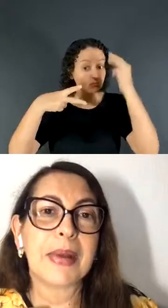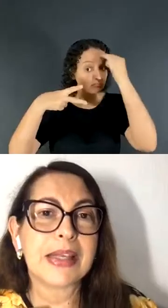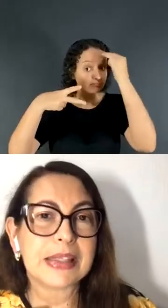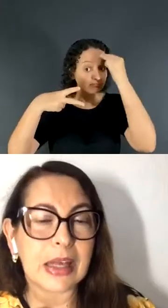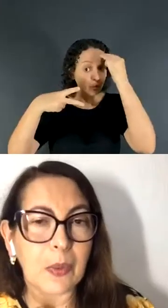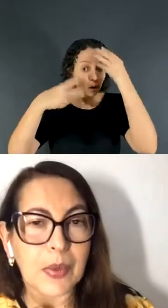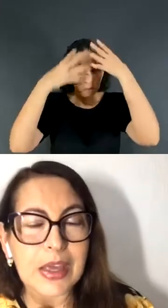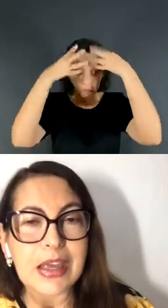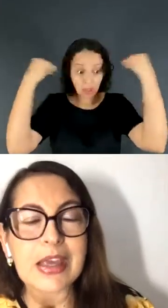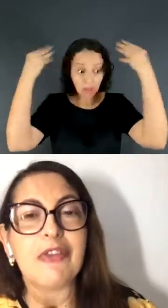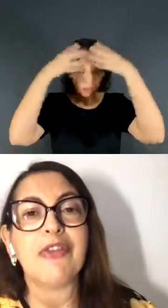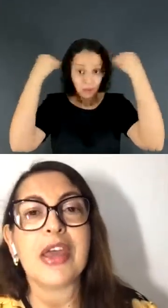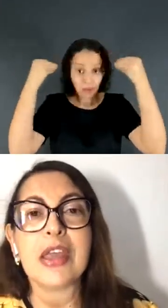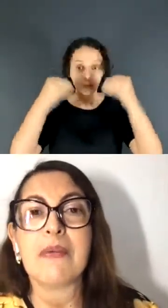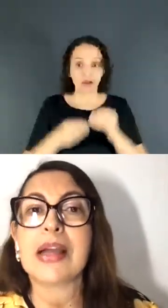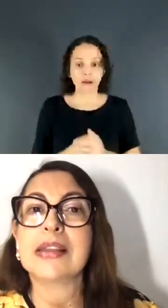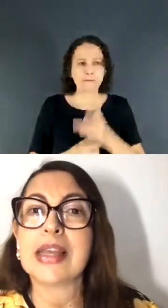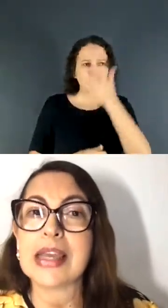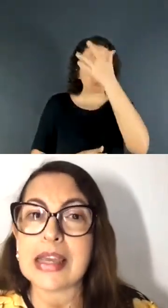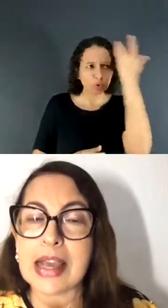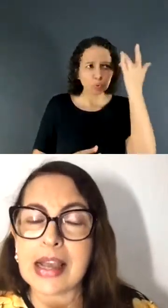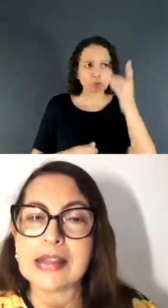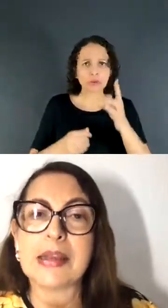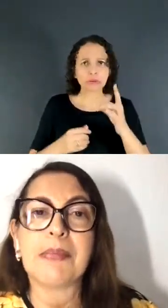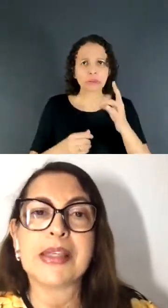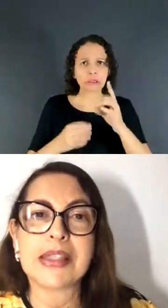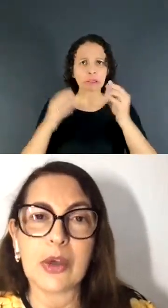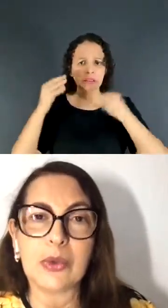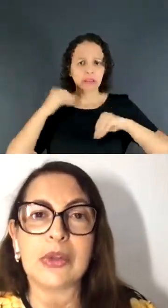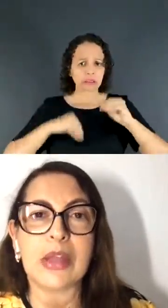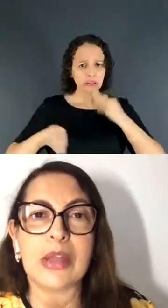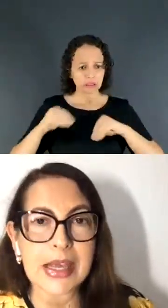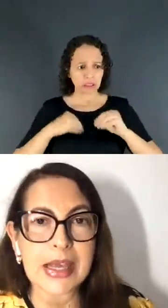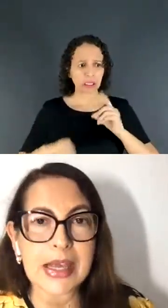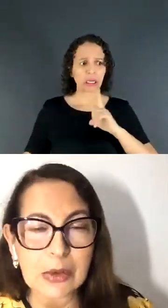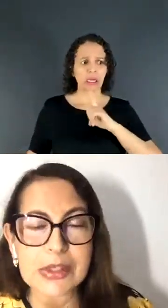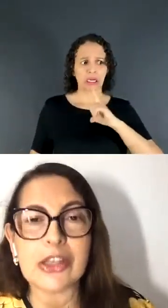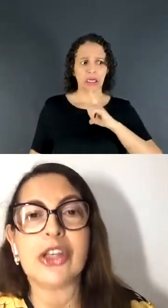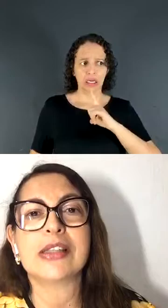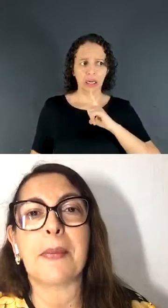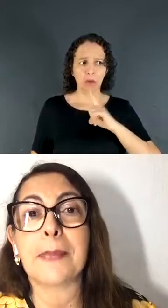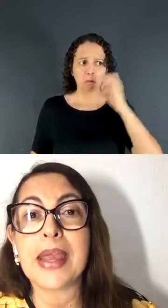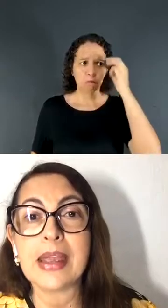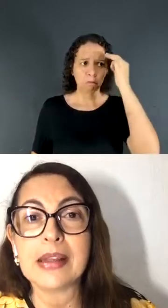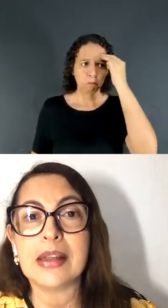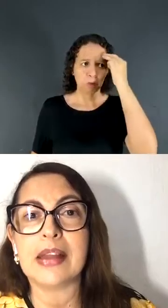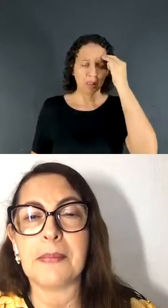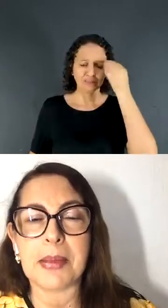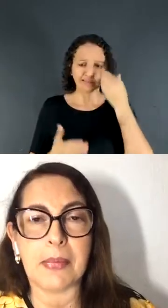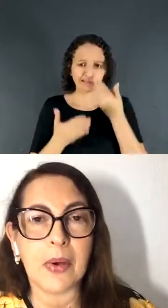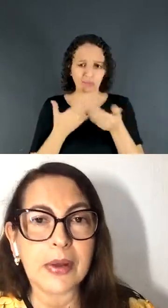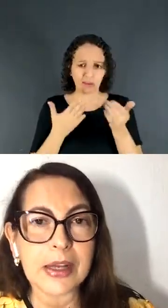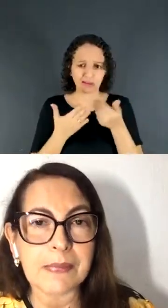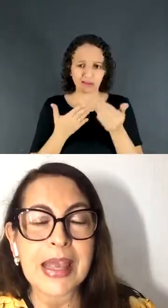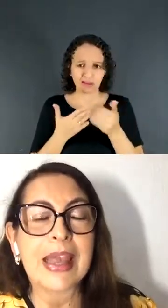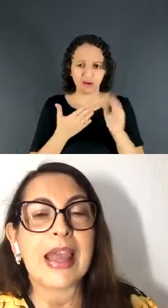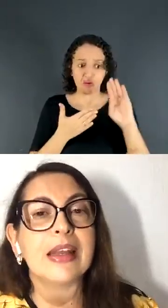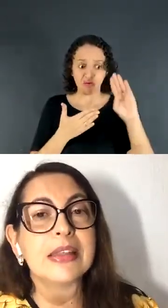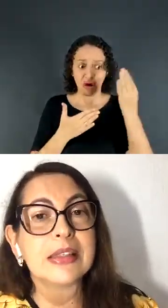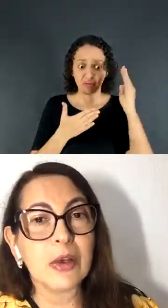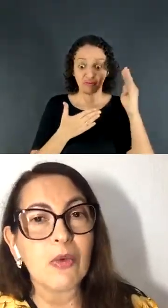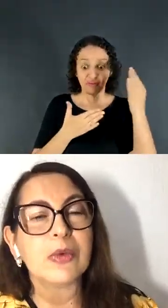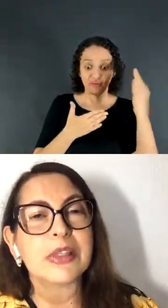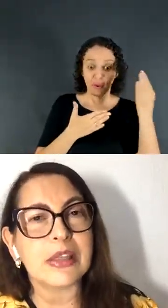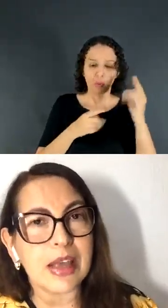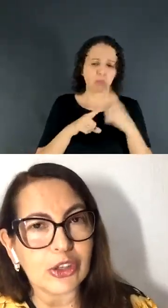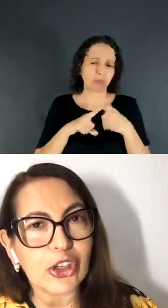têm depressão e que venham a ter essa pseudodemência, ou seja, essa perda da memória,